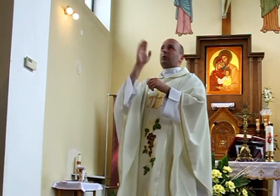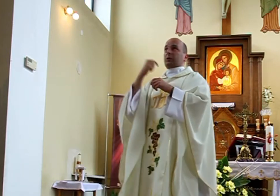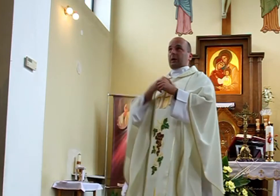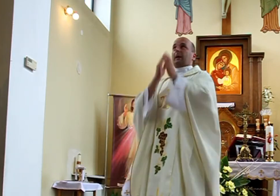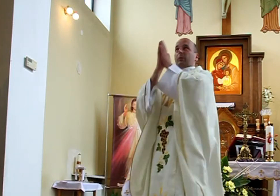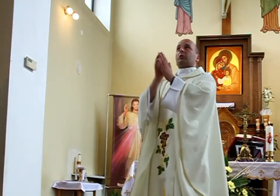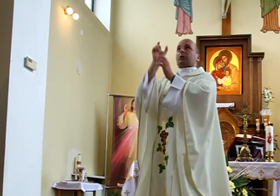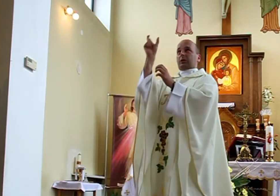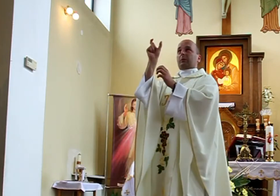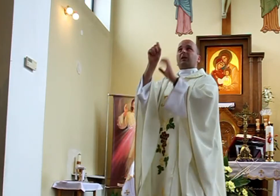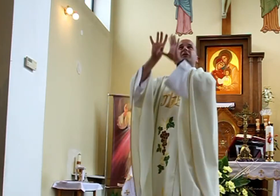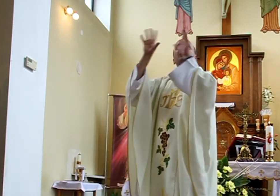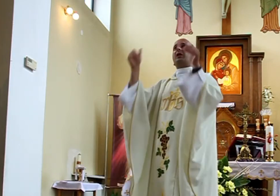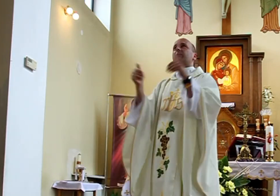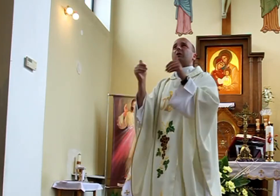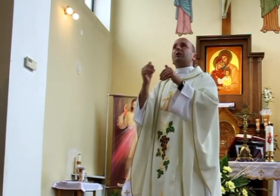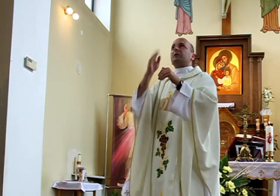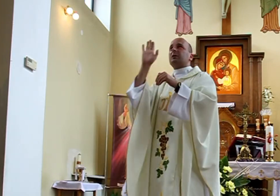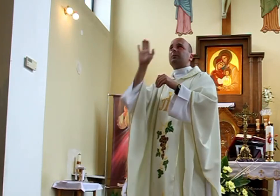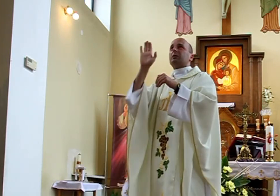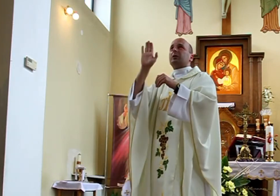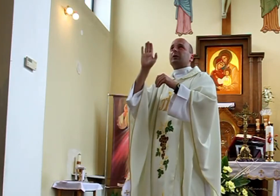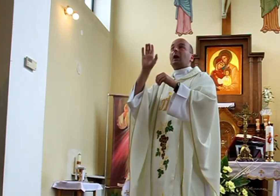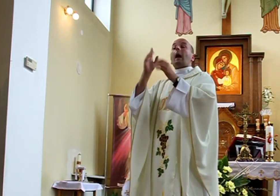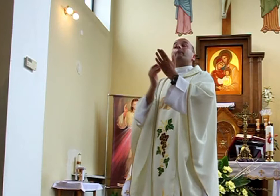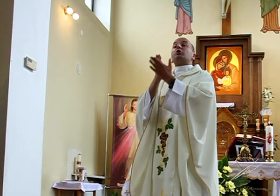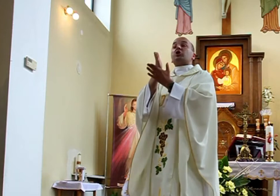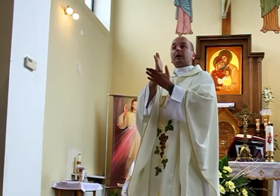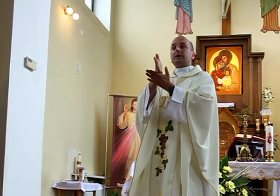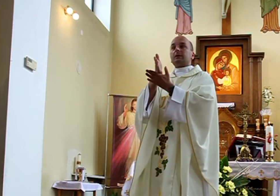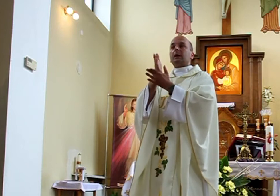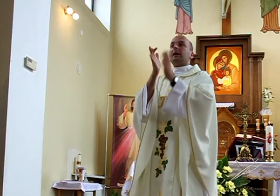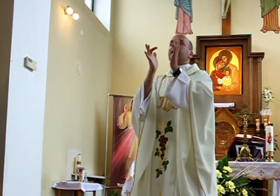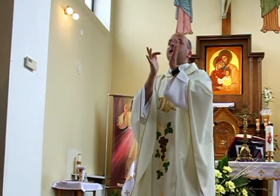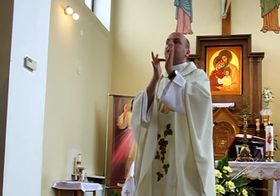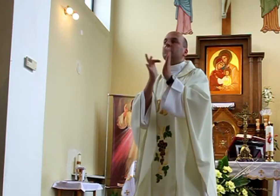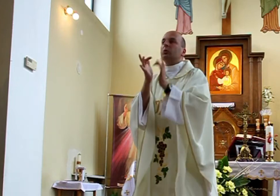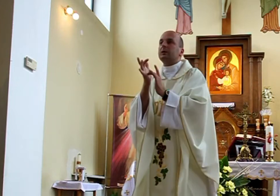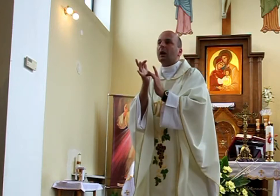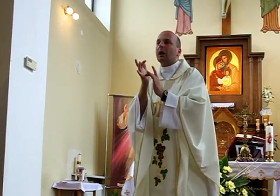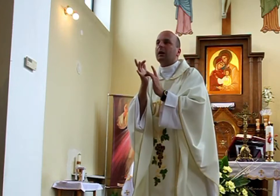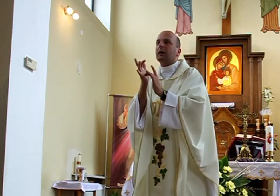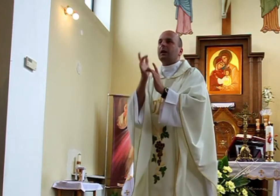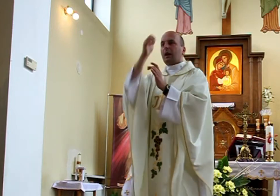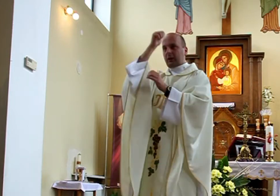ja proszę Ciebie, Wszechmogący Boże, przez Jezusa